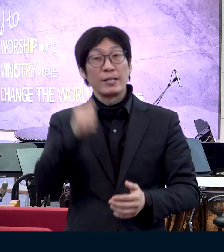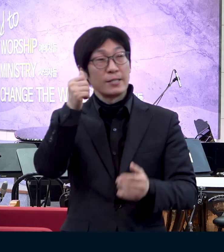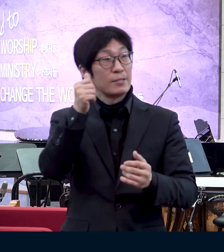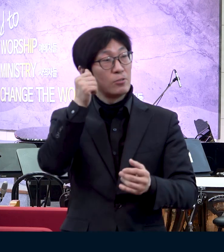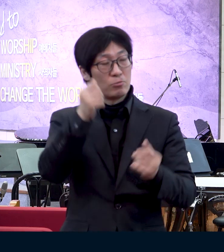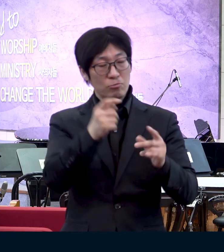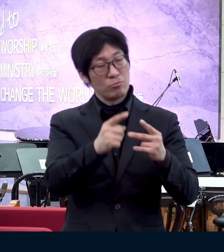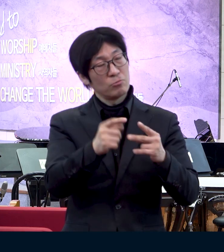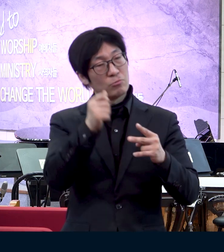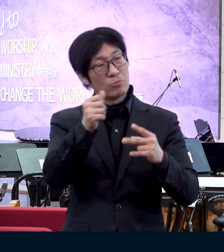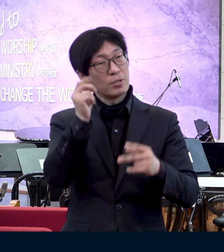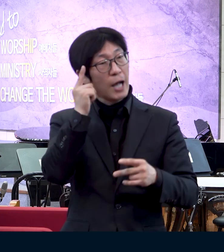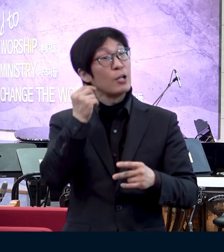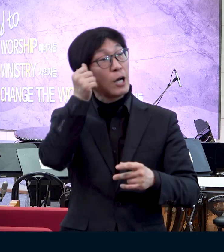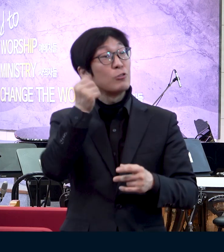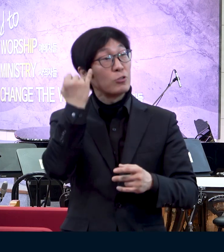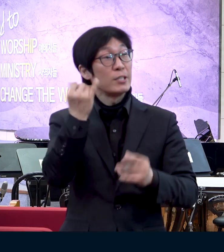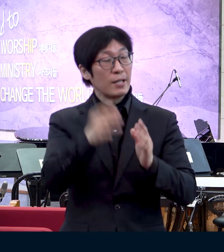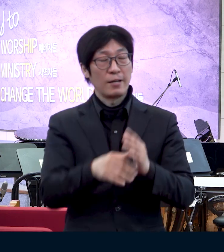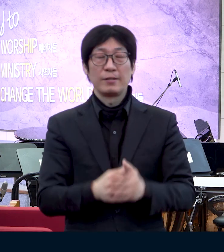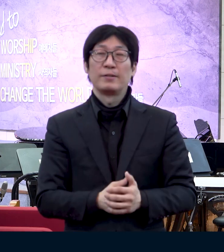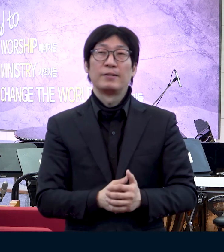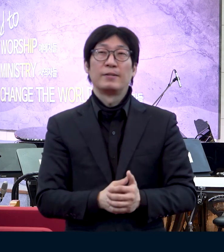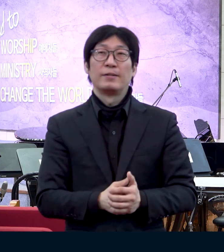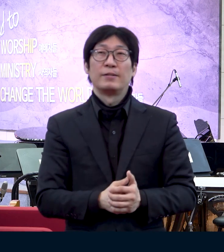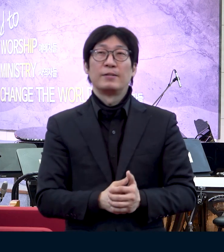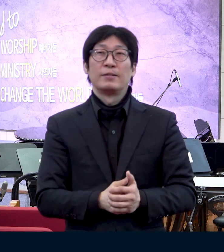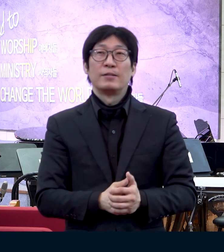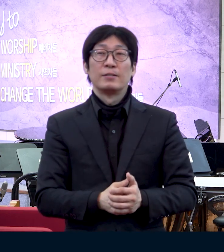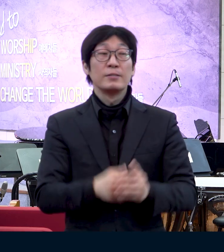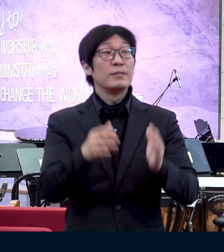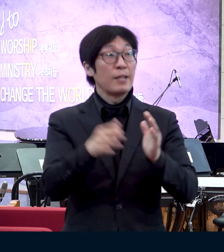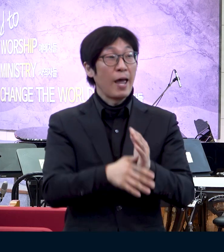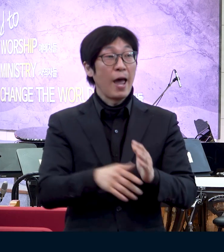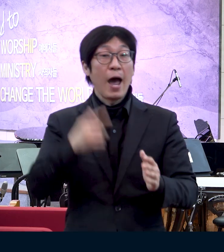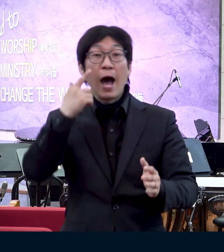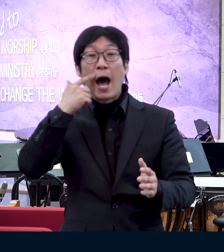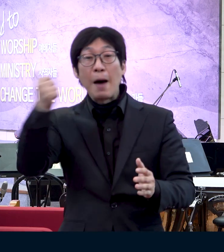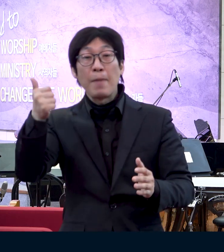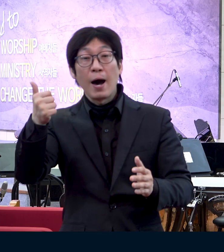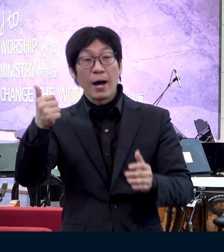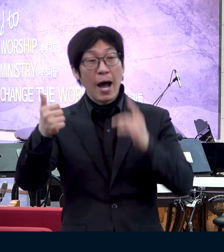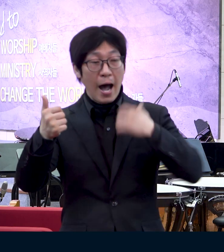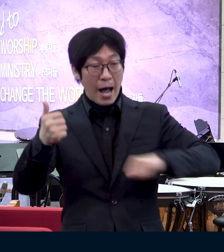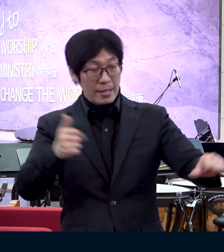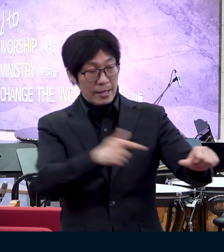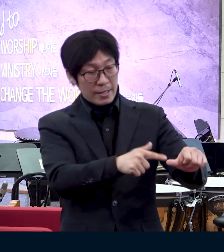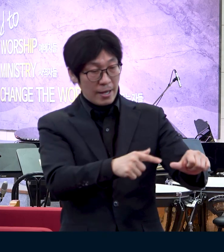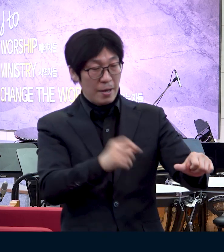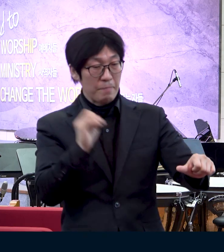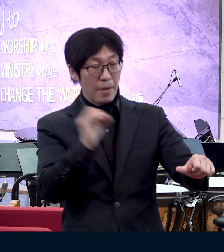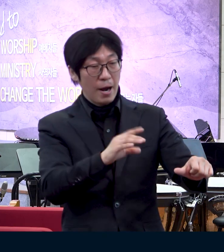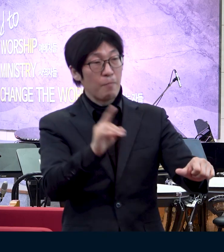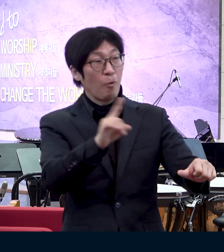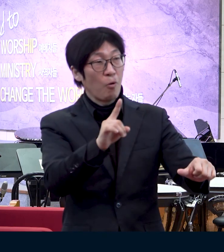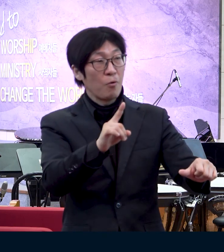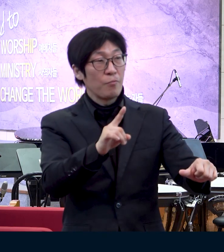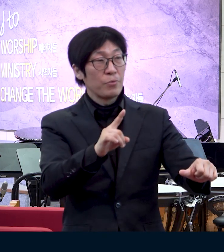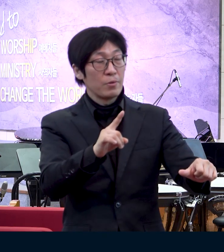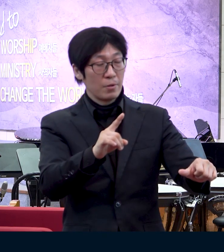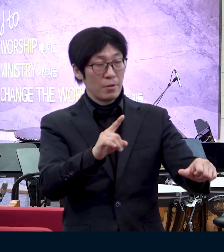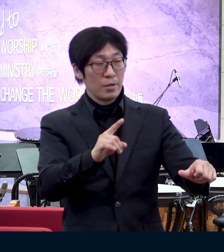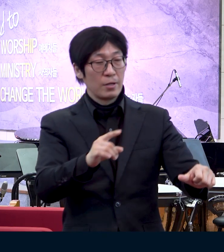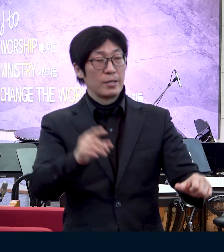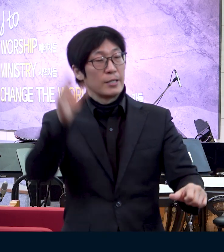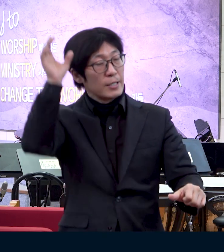자, 그런데 그런 자신을 향해서 자기 아버지는 한 번도 기대를 내려놓지 않았다는 거예요. 이게 놀라운